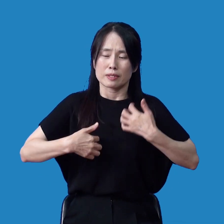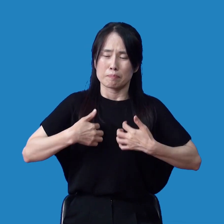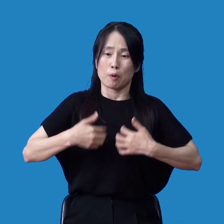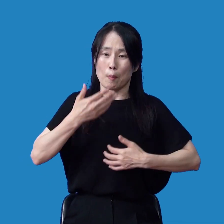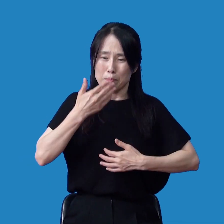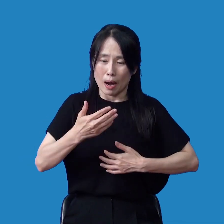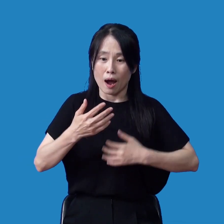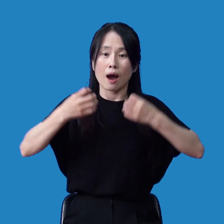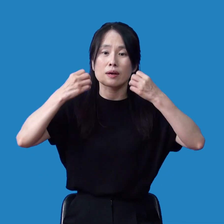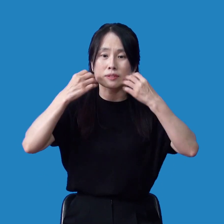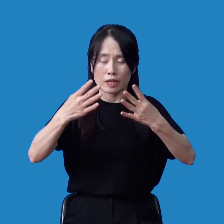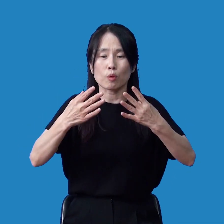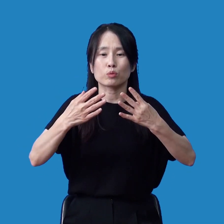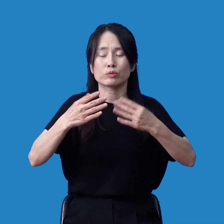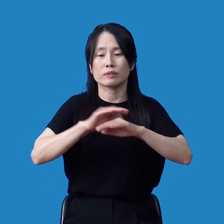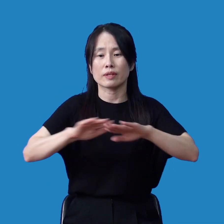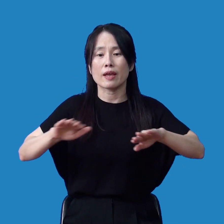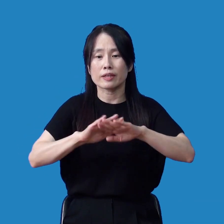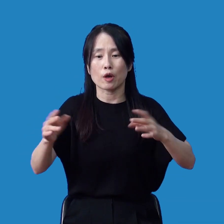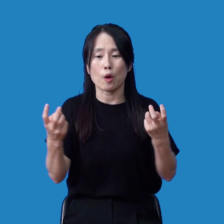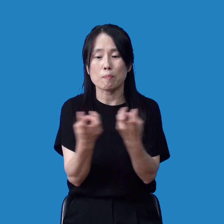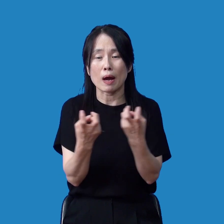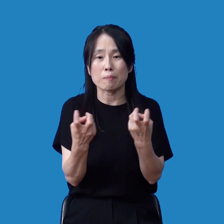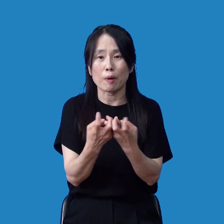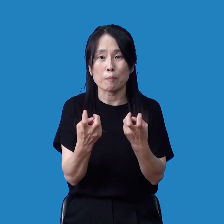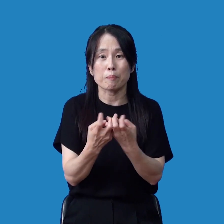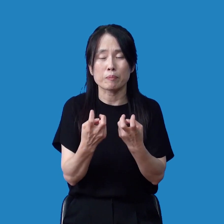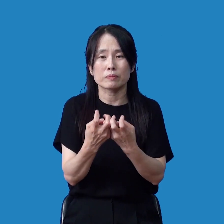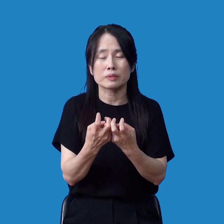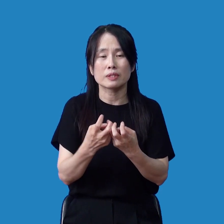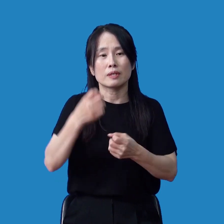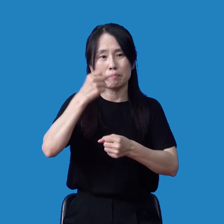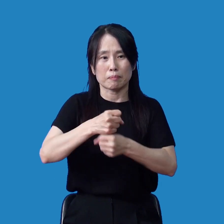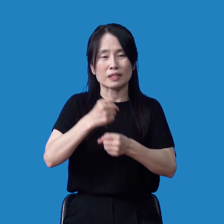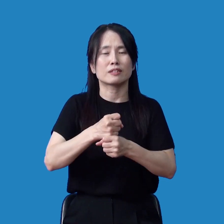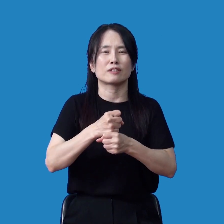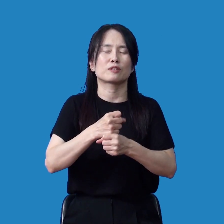있는 새로운 대안 문화를 창조해내라는 뜻입니다.